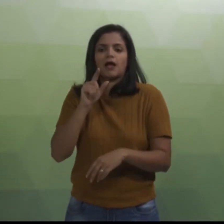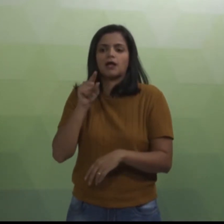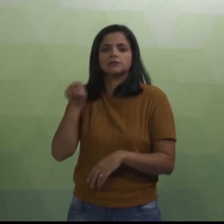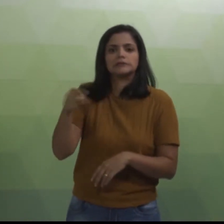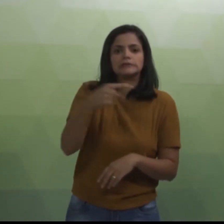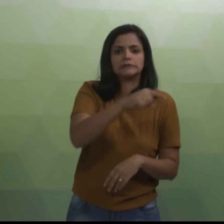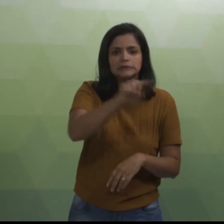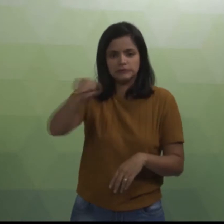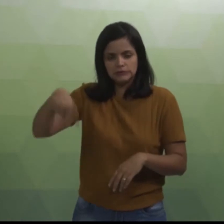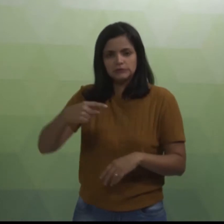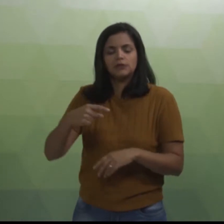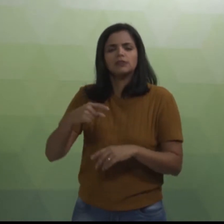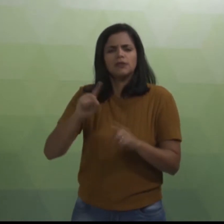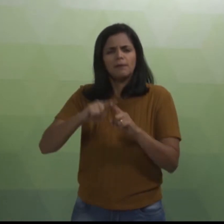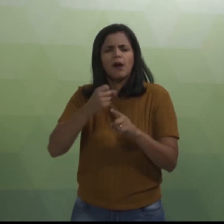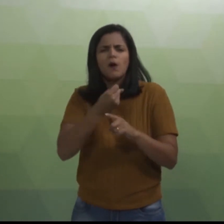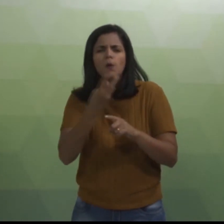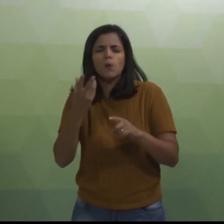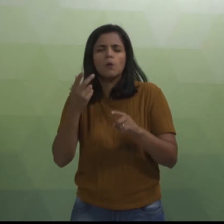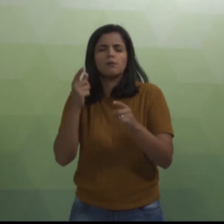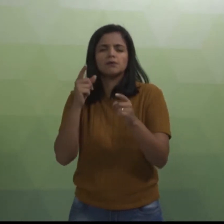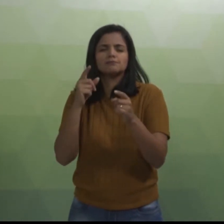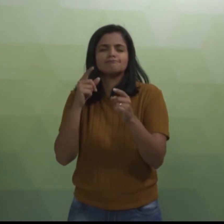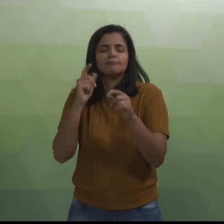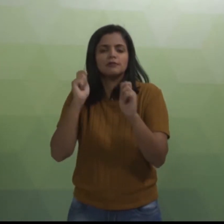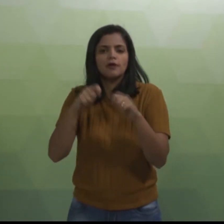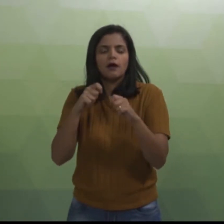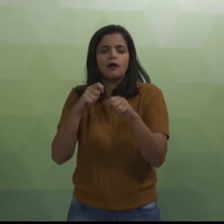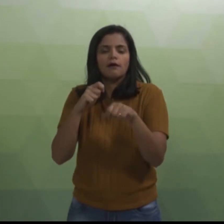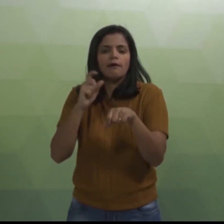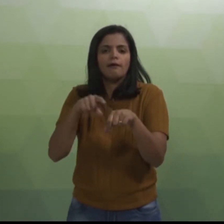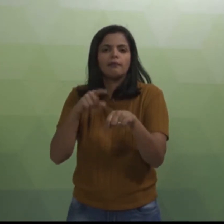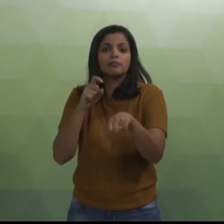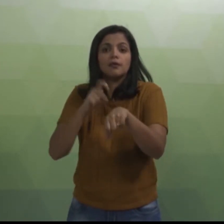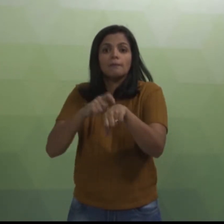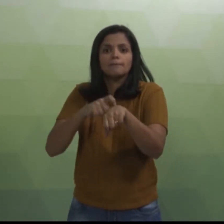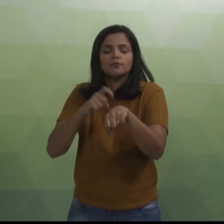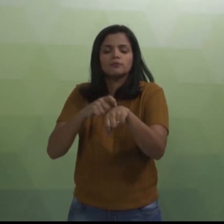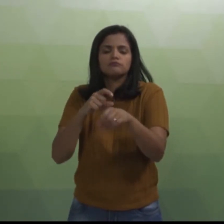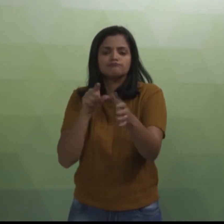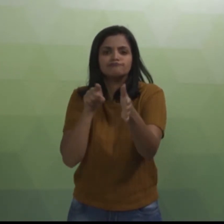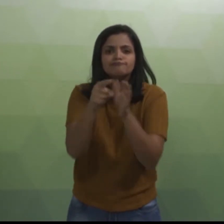apontações com relação a pessoas, tempo,